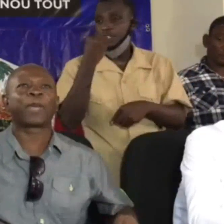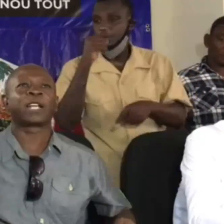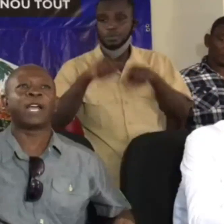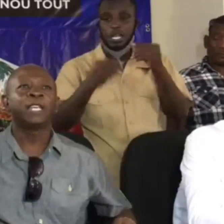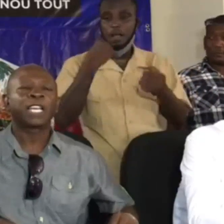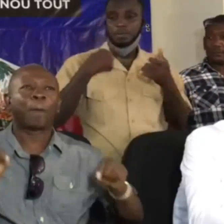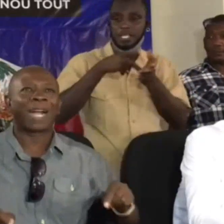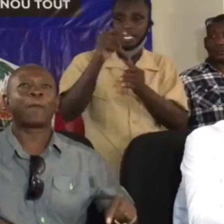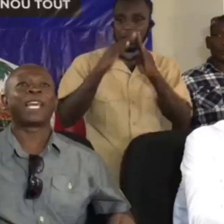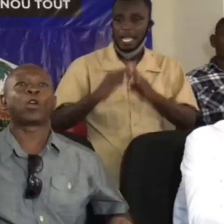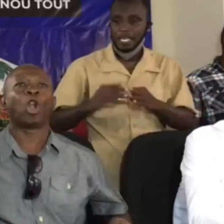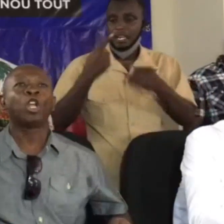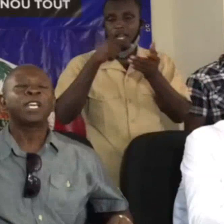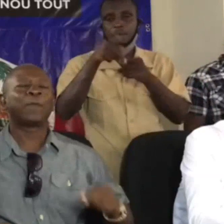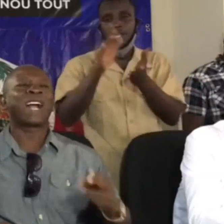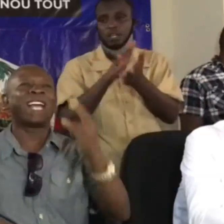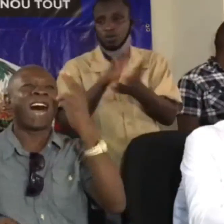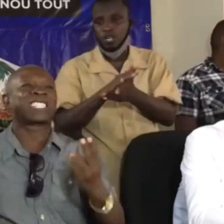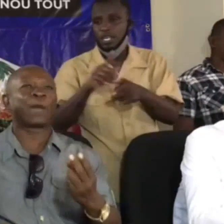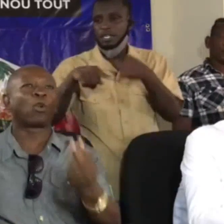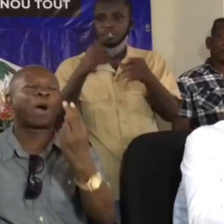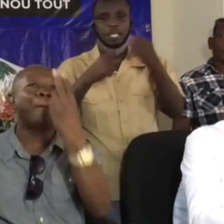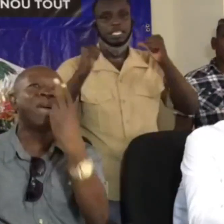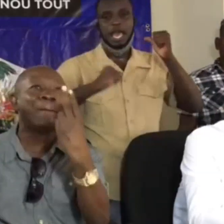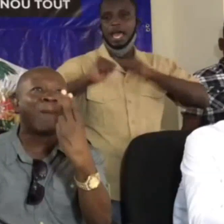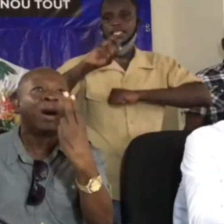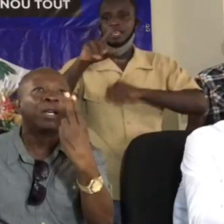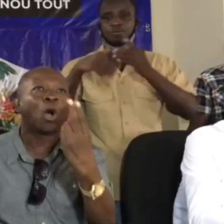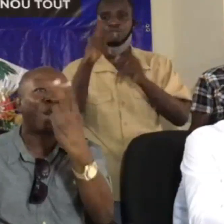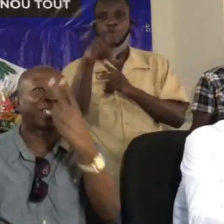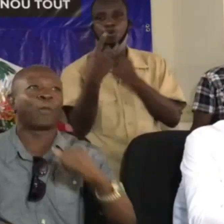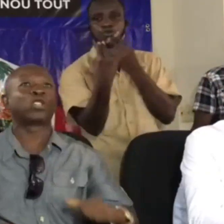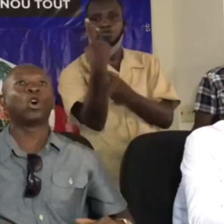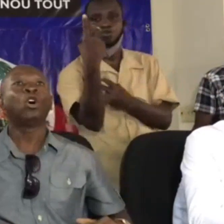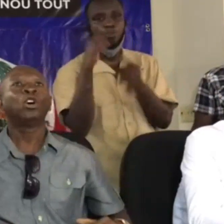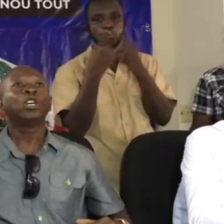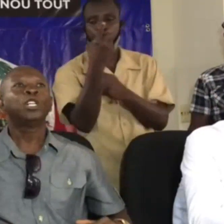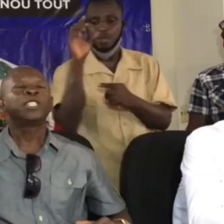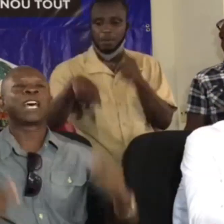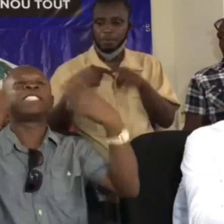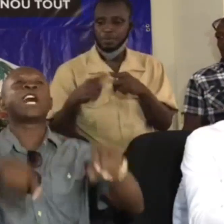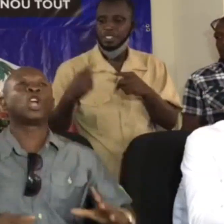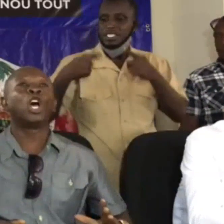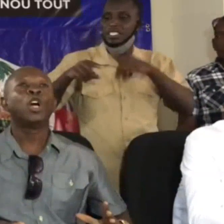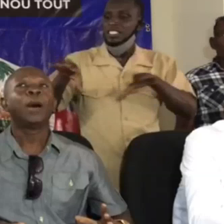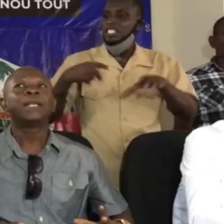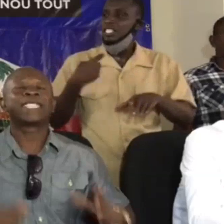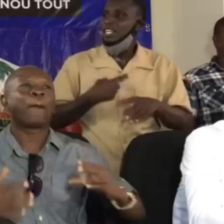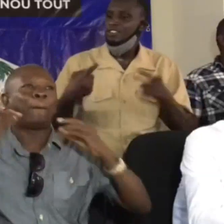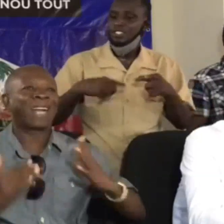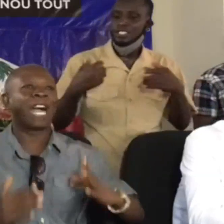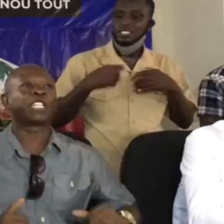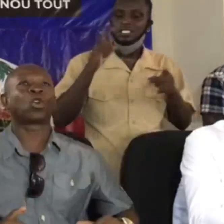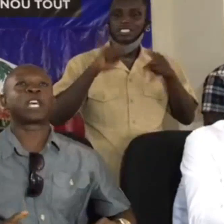n'ont pas à payer caille, qui n'ont pas à payer l'école, qui n'ont pas accès pour prendre même une place chauffage. Ça veut dire que